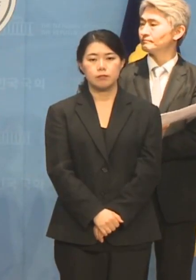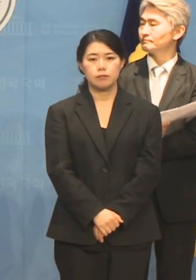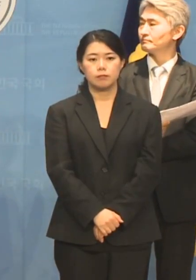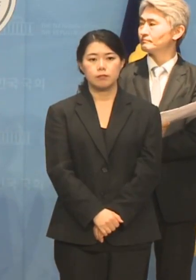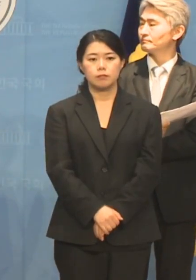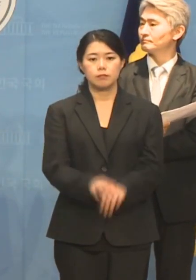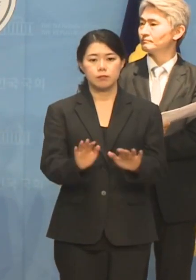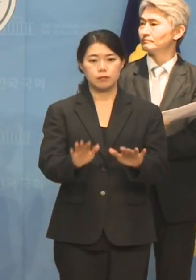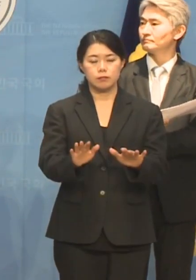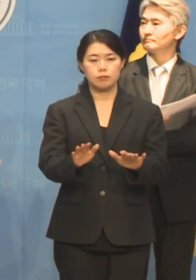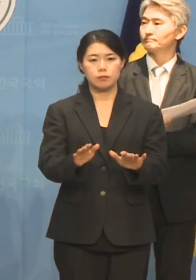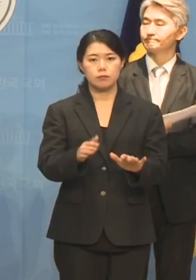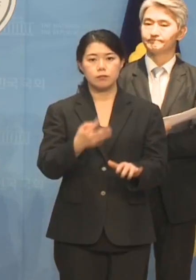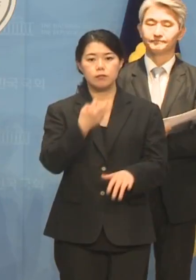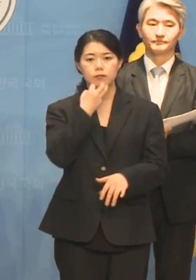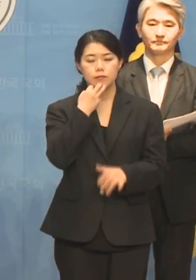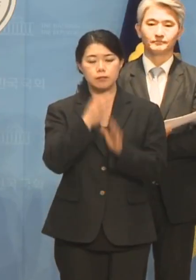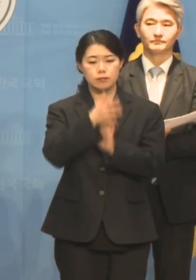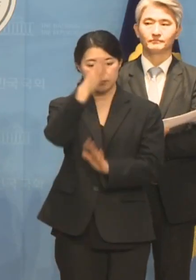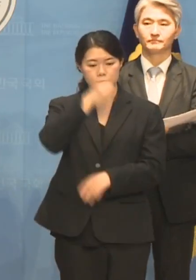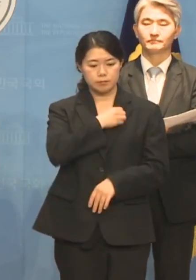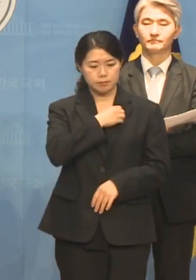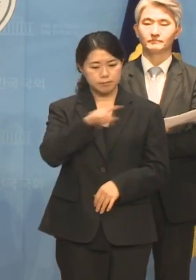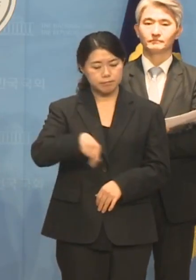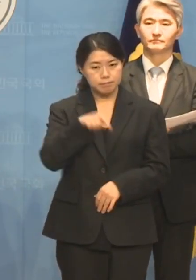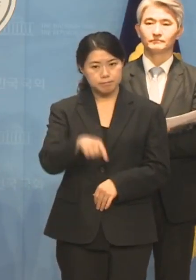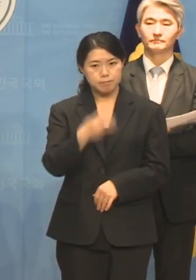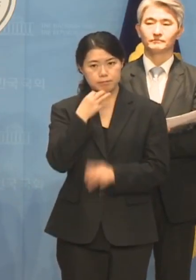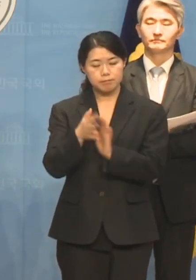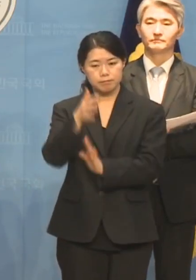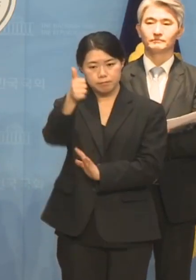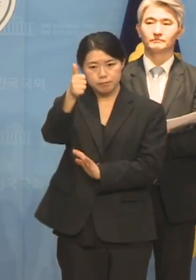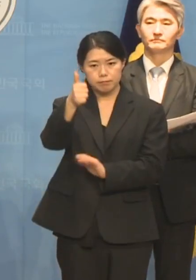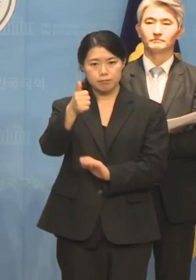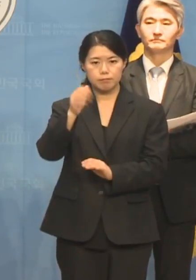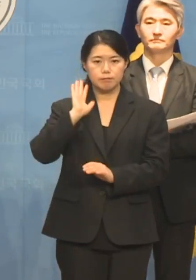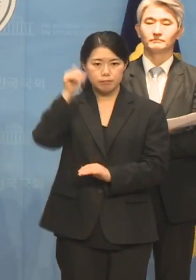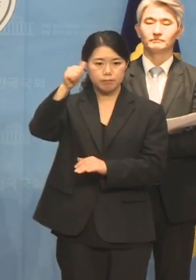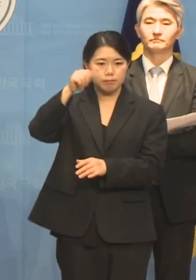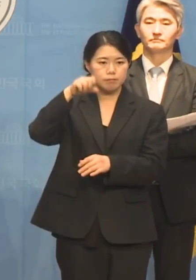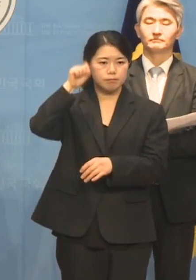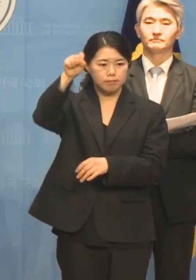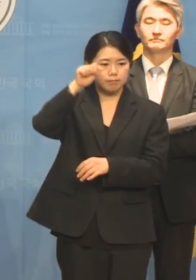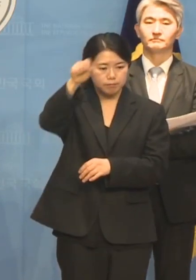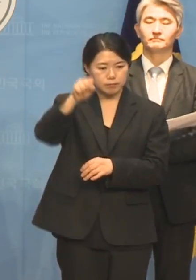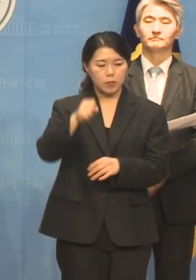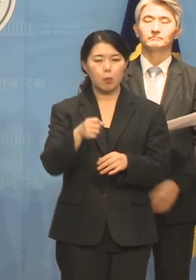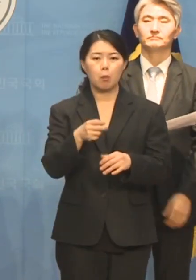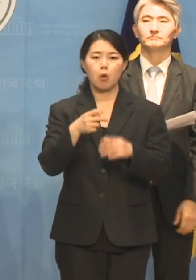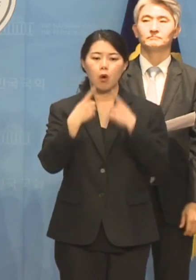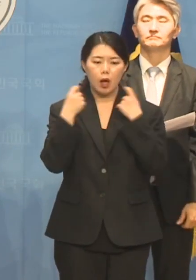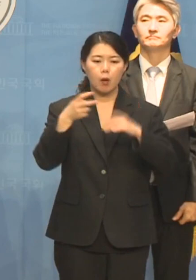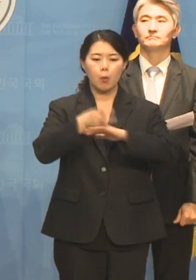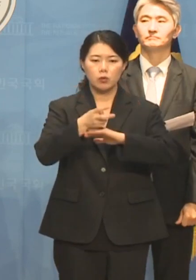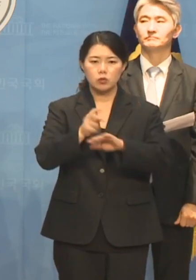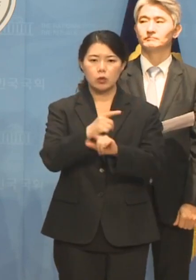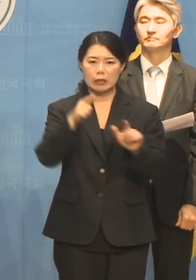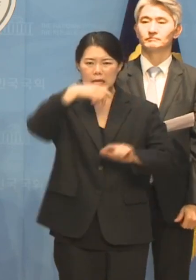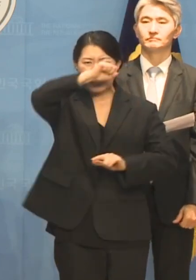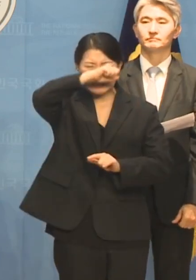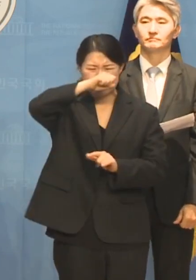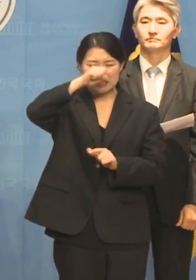그동안 우리 서울시 의회 차원에서 오세훈 서울시장이 대권 행보를 보이면서 리버버스를 비롯한 많은 예산 낭비